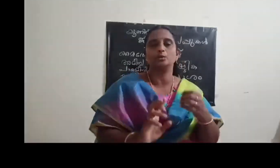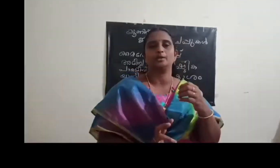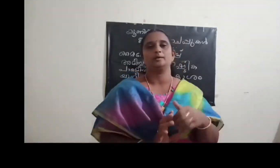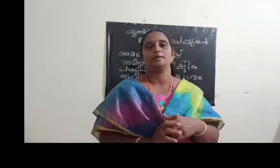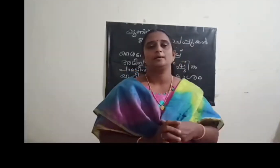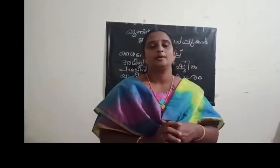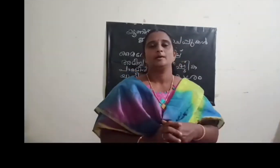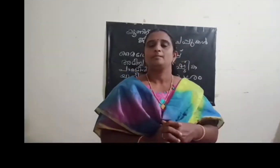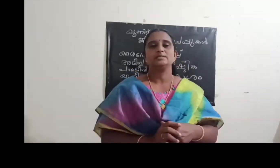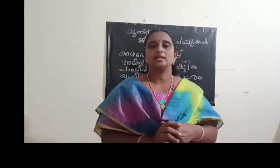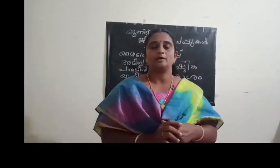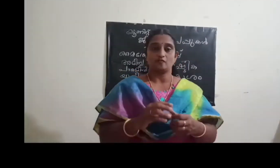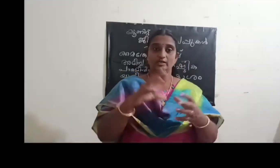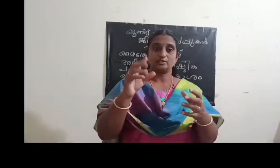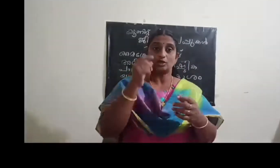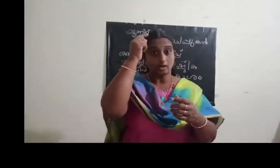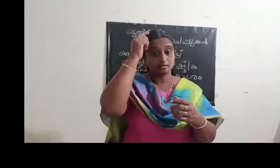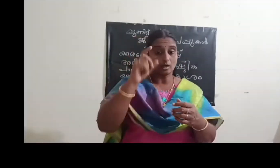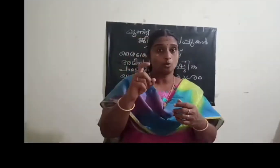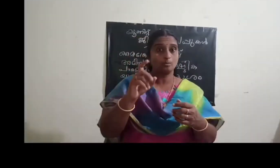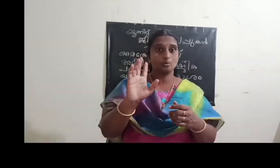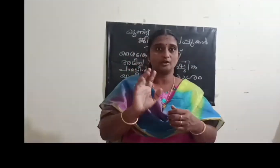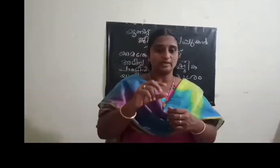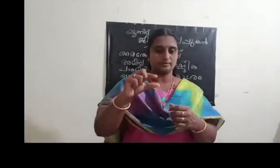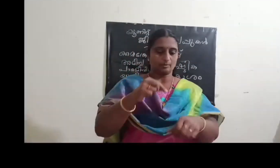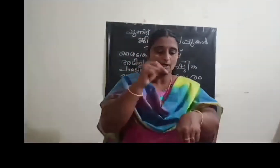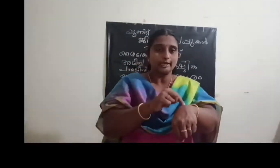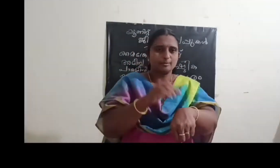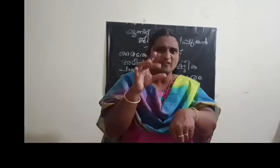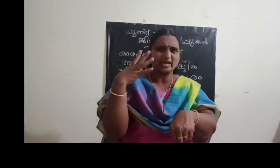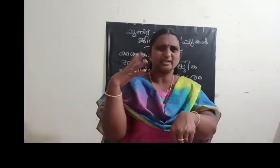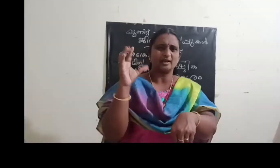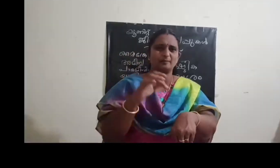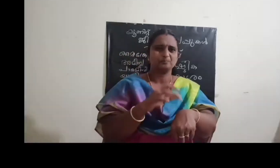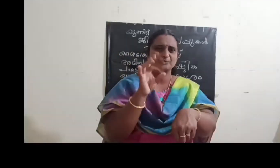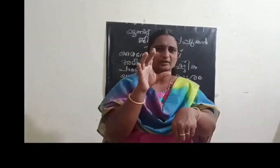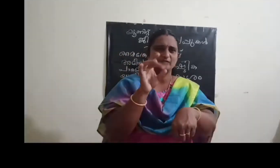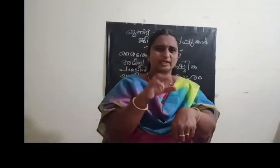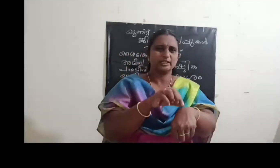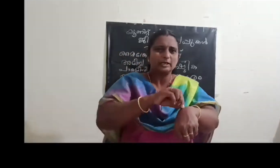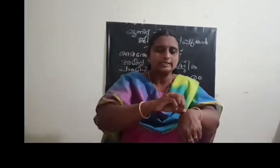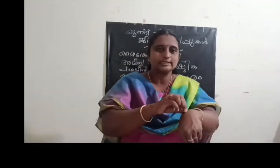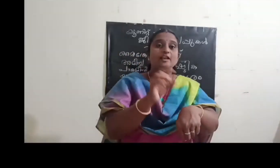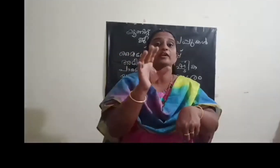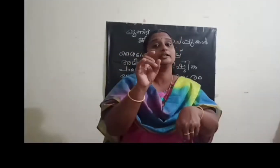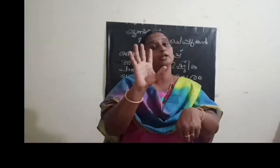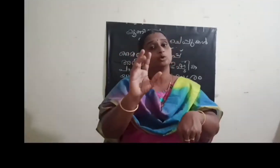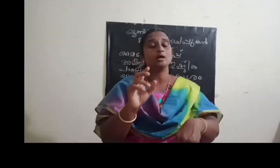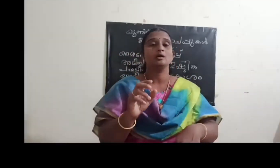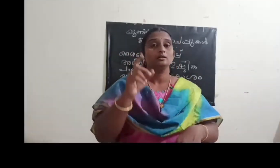ഉണ്ട്. മനസ്സിലായോ? കറുത്ത ഉറുമ്പും ഉണ്ട് വലുത്, നമ്മൾ കടിക്കുമ്പോൾ വേദന, വേദന കടിച്ച വേദനയുള്ള